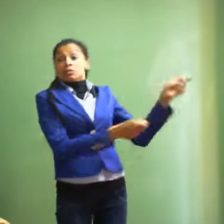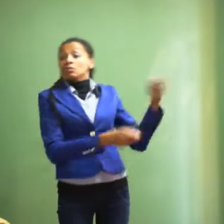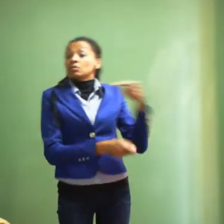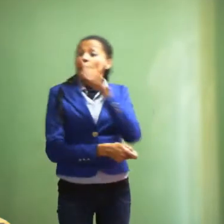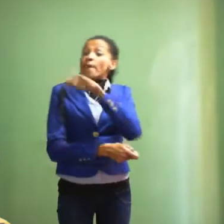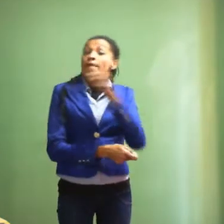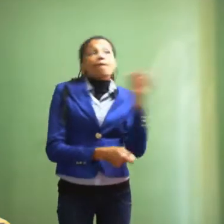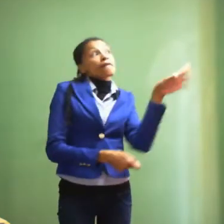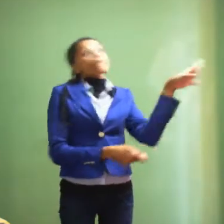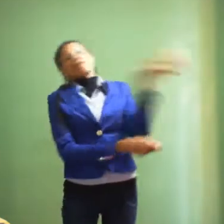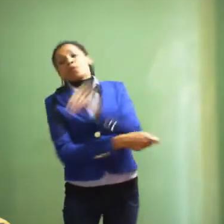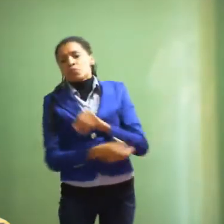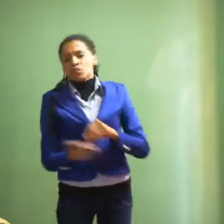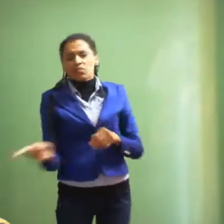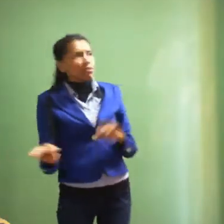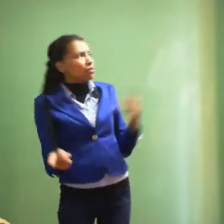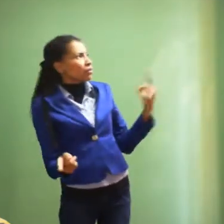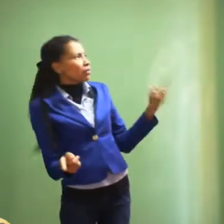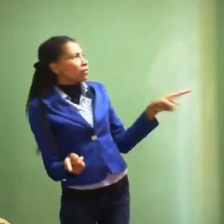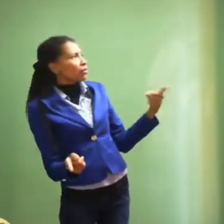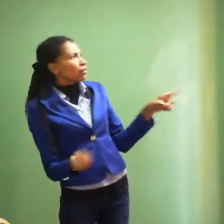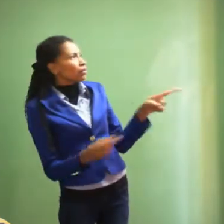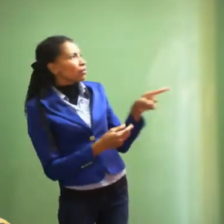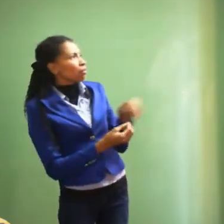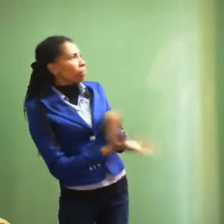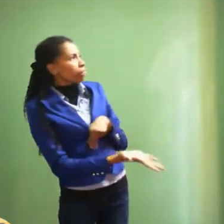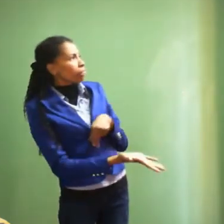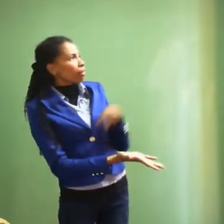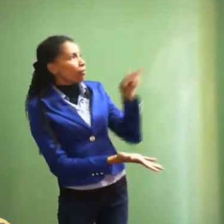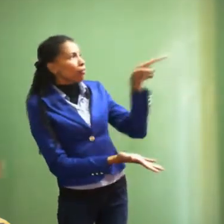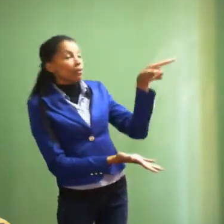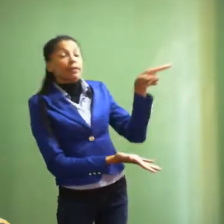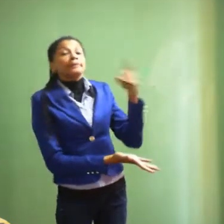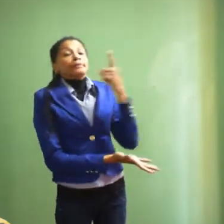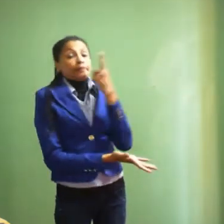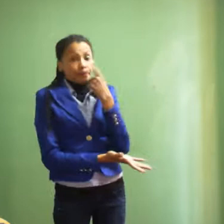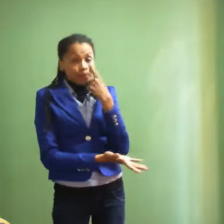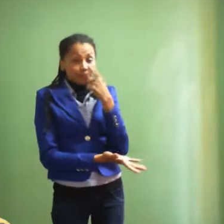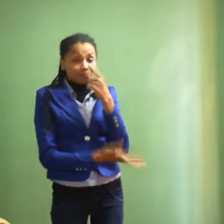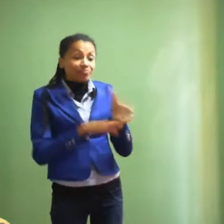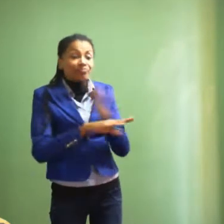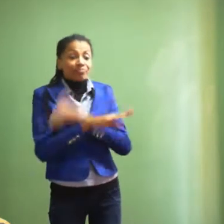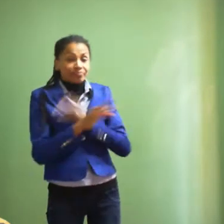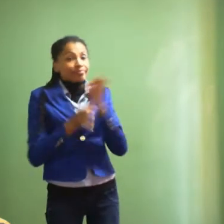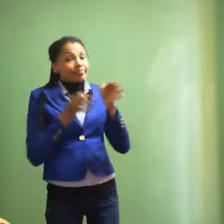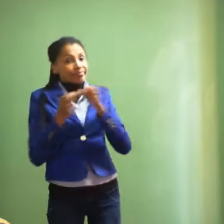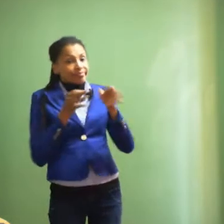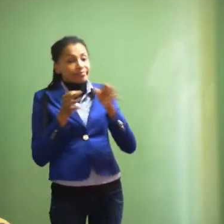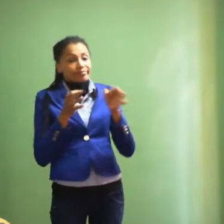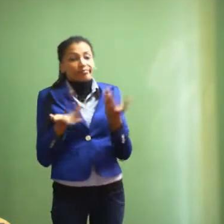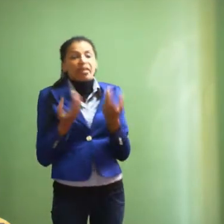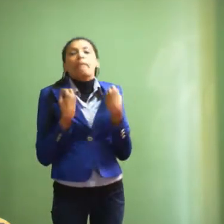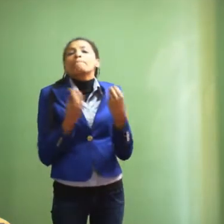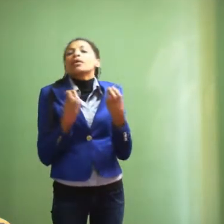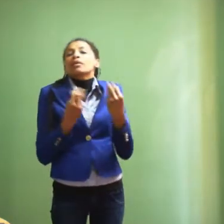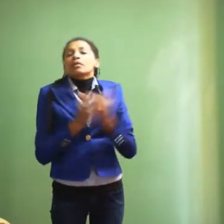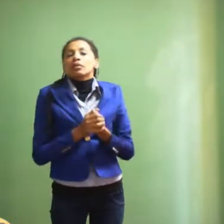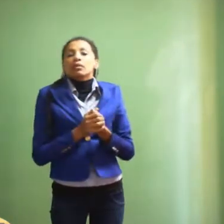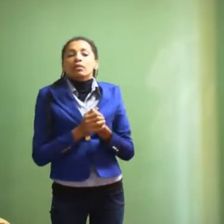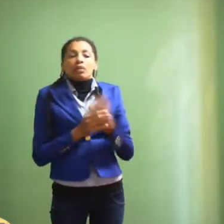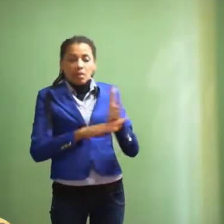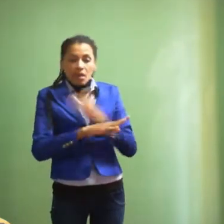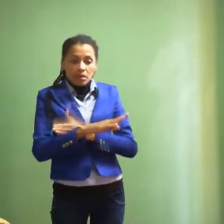el tablero y ellos no han tenido un previo sobre ese escrito, pues es lo que decíamos antes, la lengua escrita tiene que